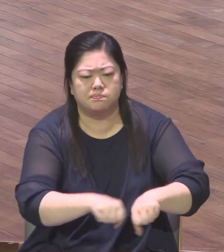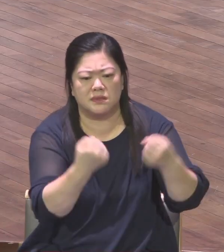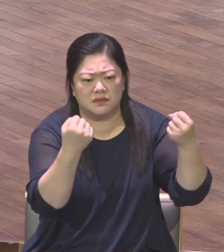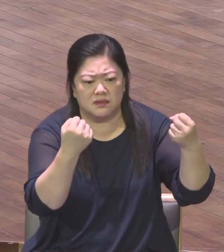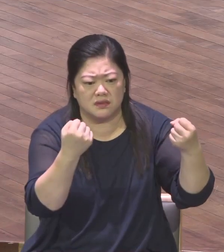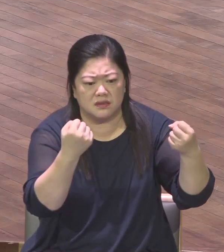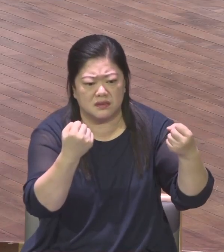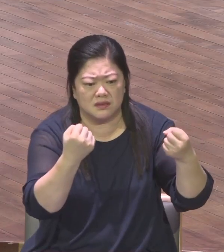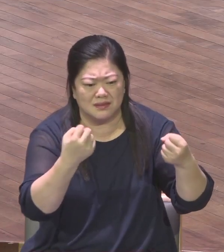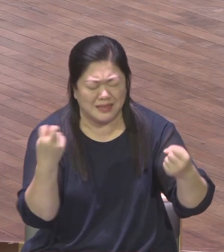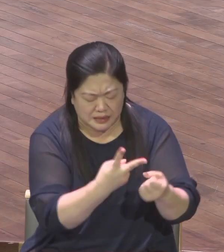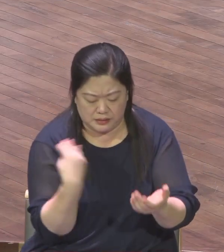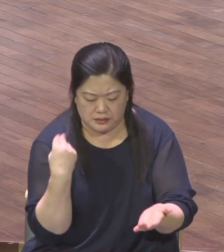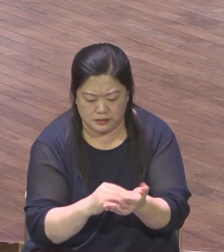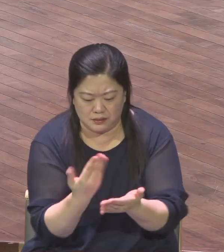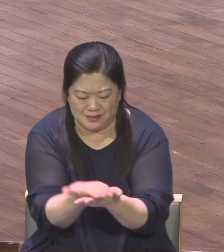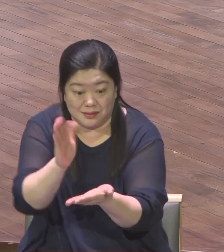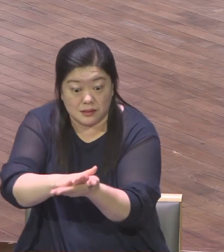개혁이라. 개혁.